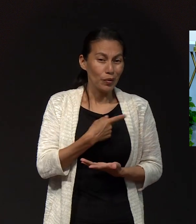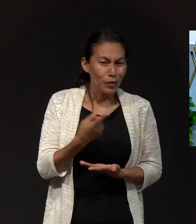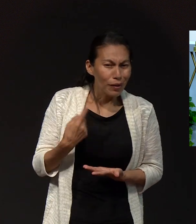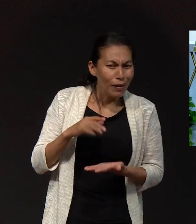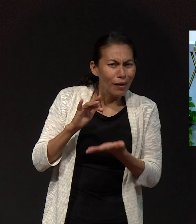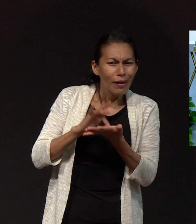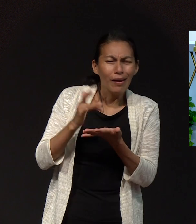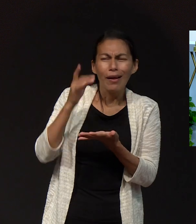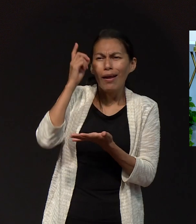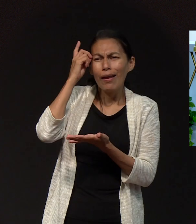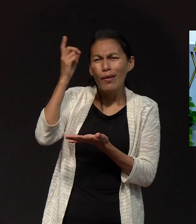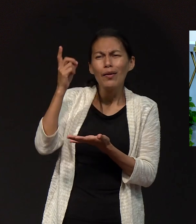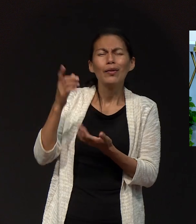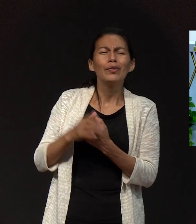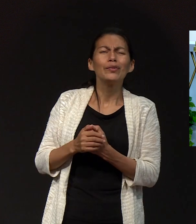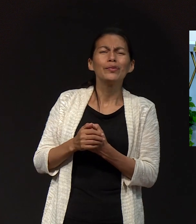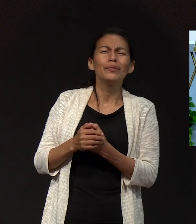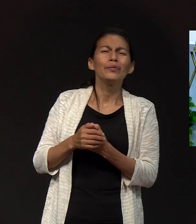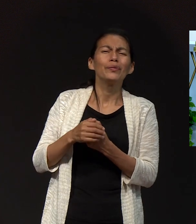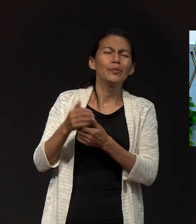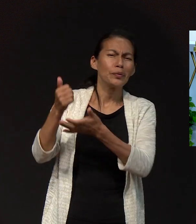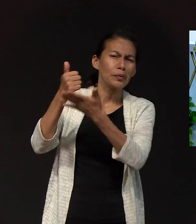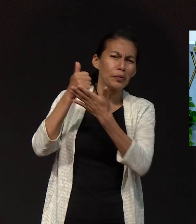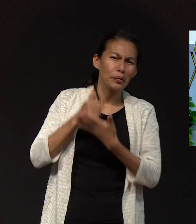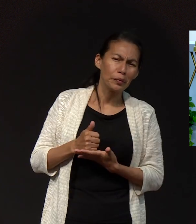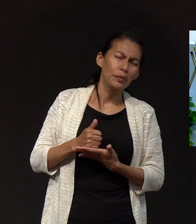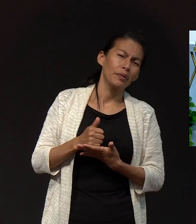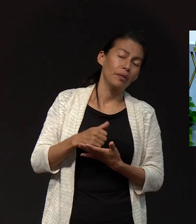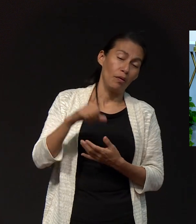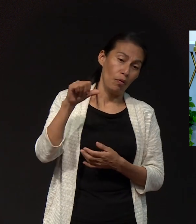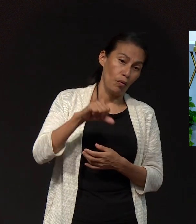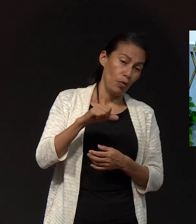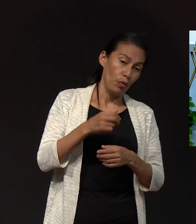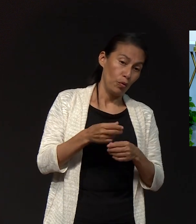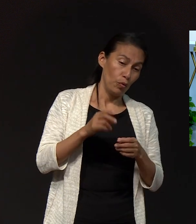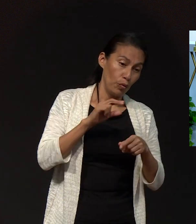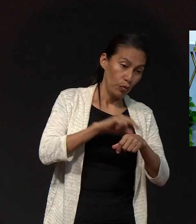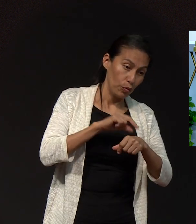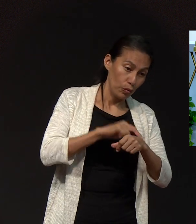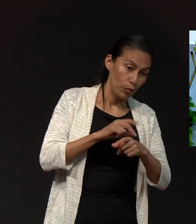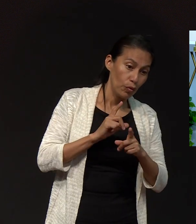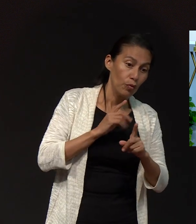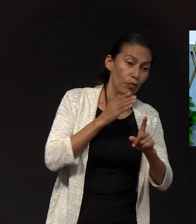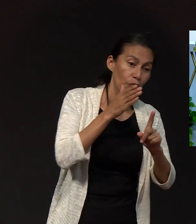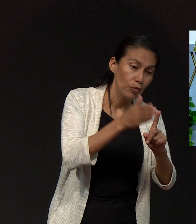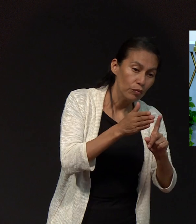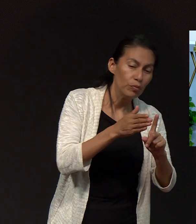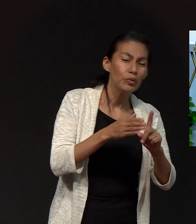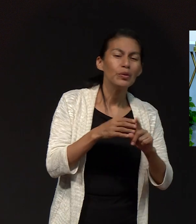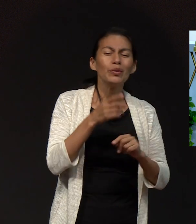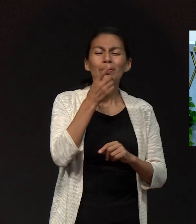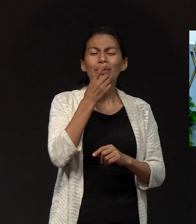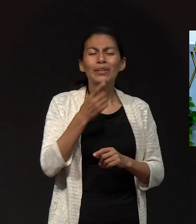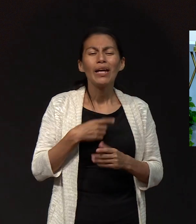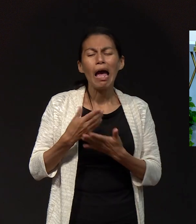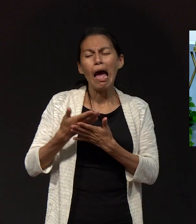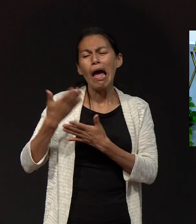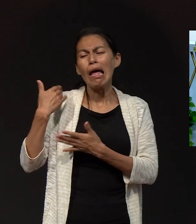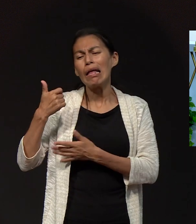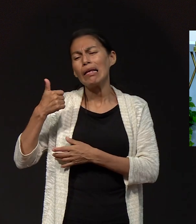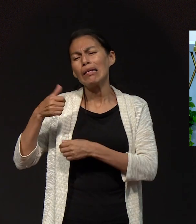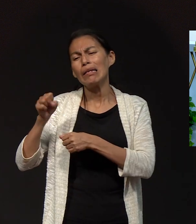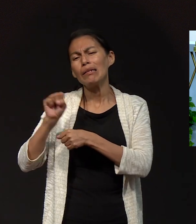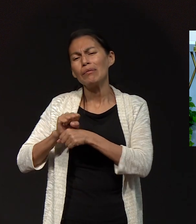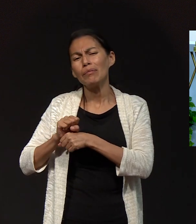hoy Fuimos al doctor Y nos dijeron Que los pulmones De mi mamá Están mejor En comparación Del